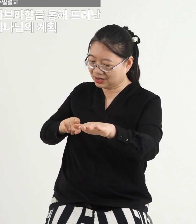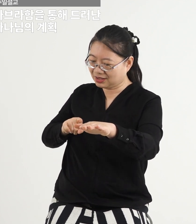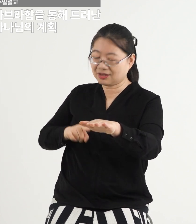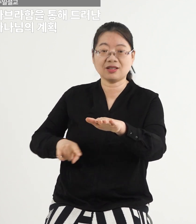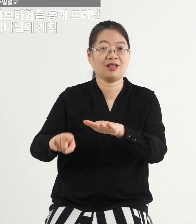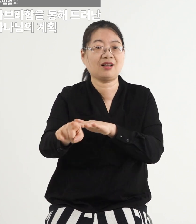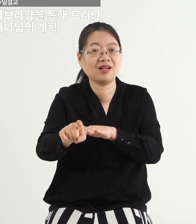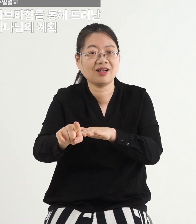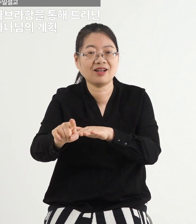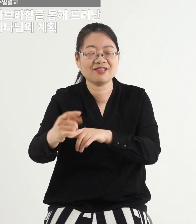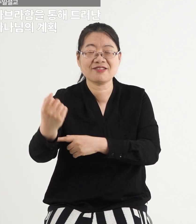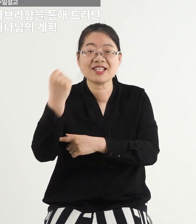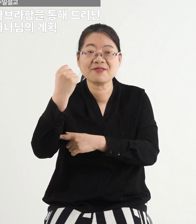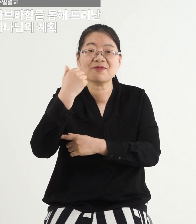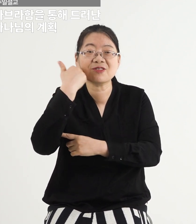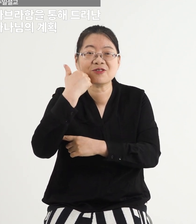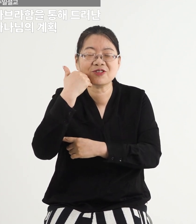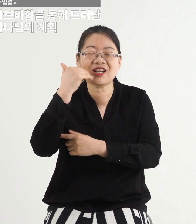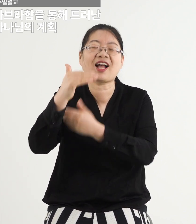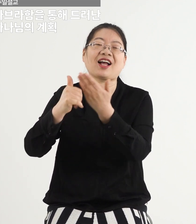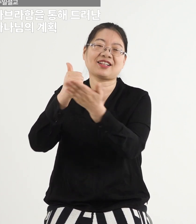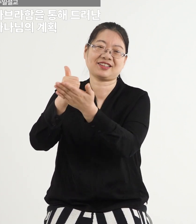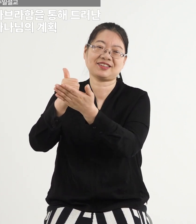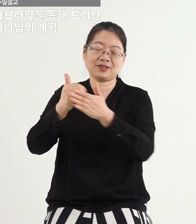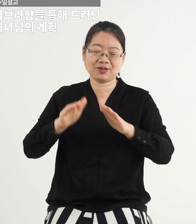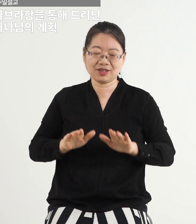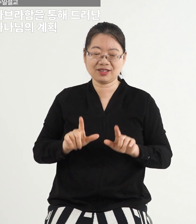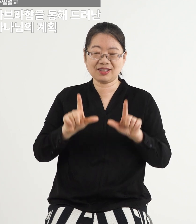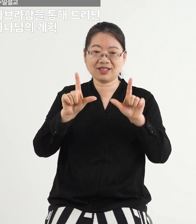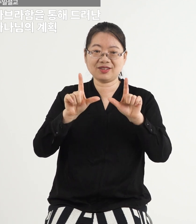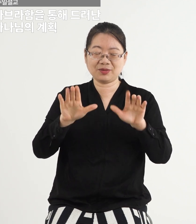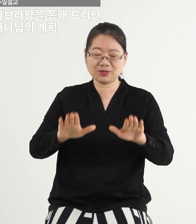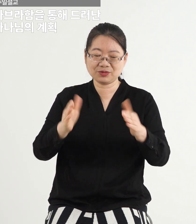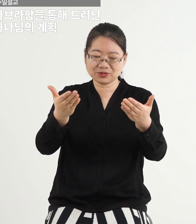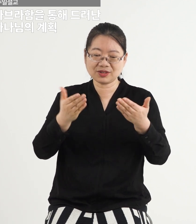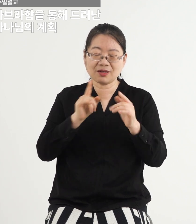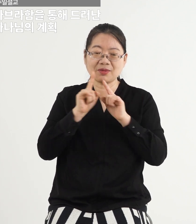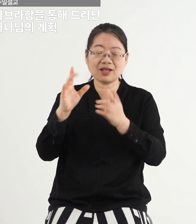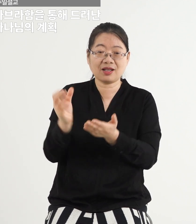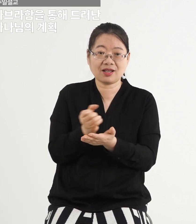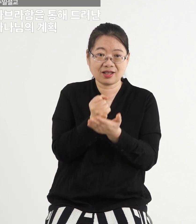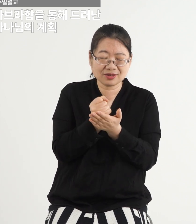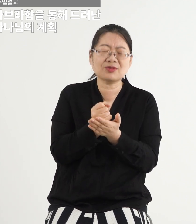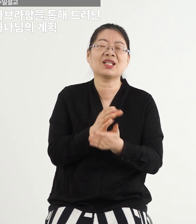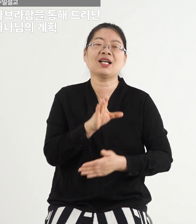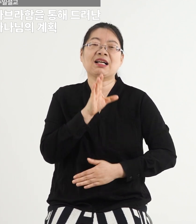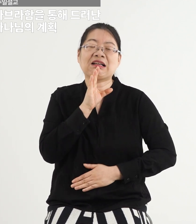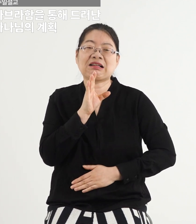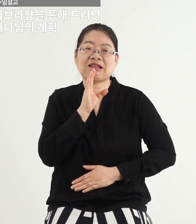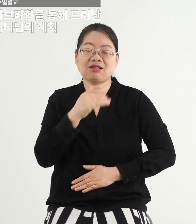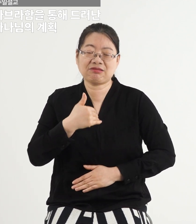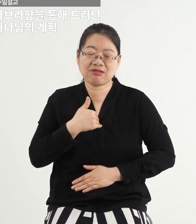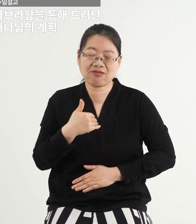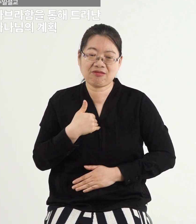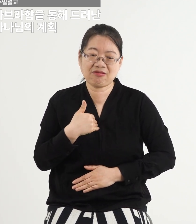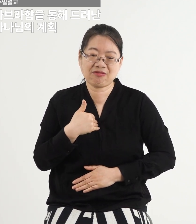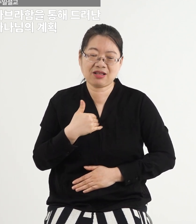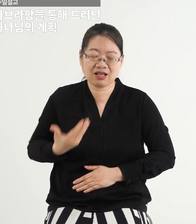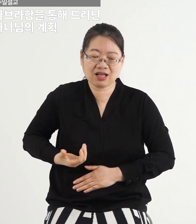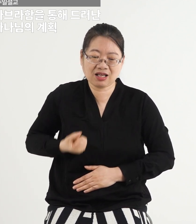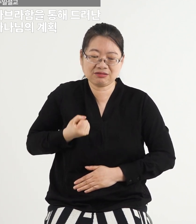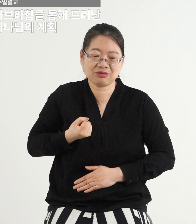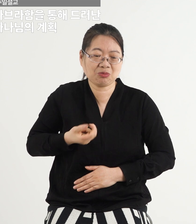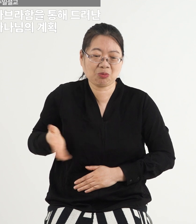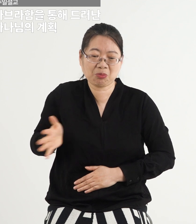믿으십니까? 이제 금년에는 오늘 주시는 말씀을 통해서 그래, 내가 별로 가진